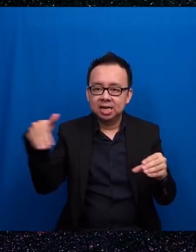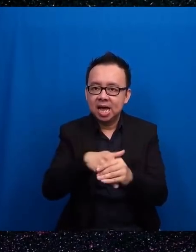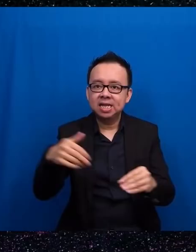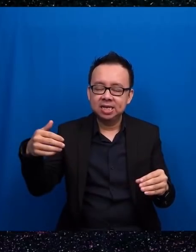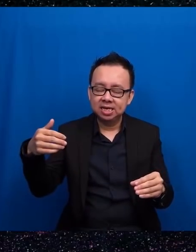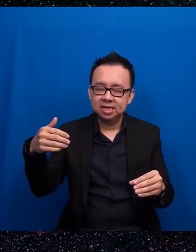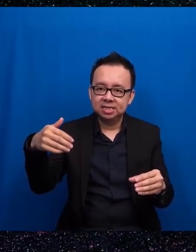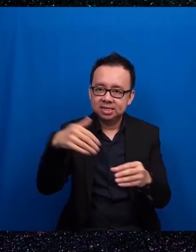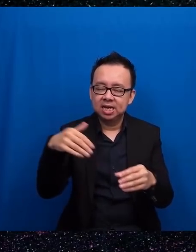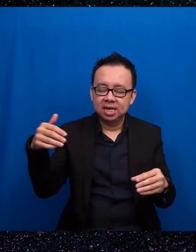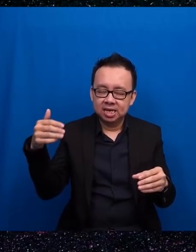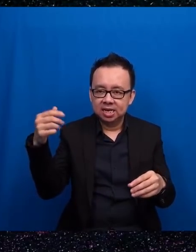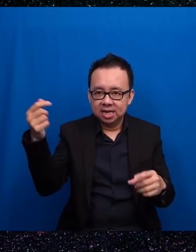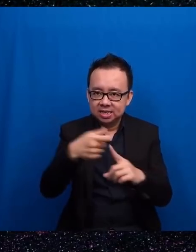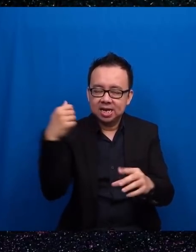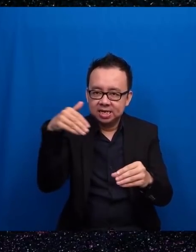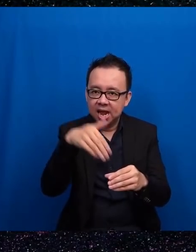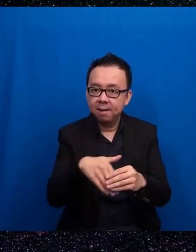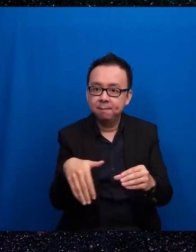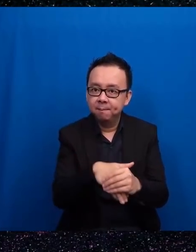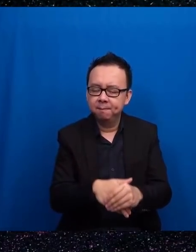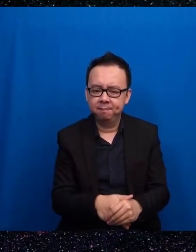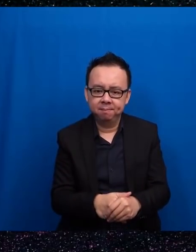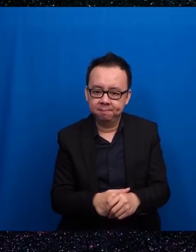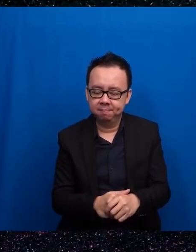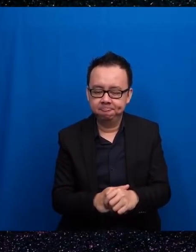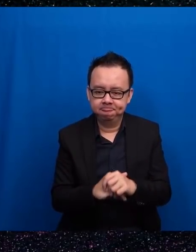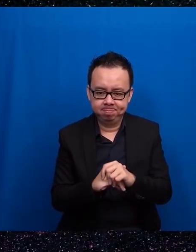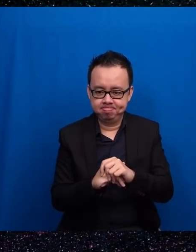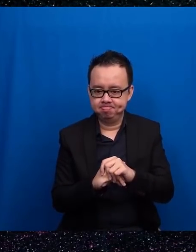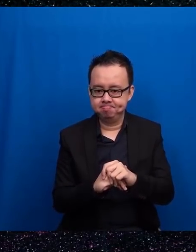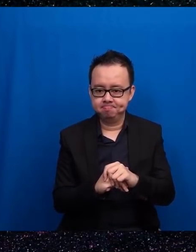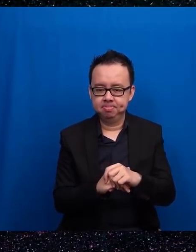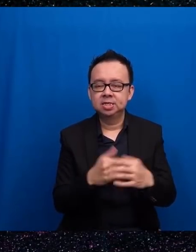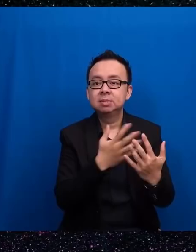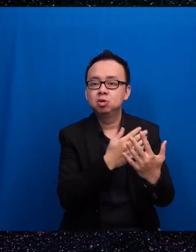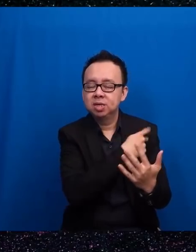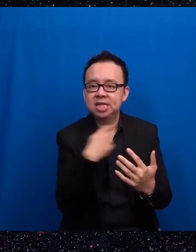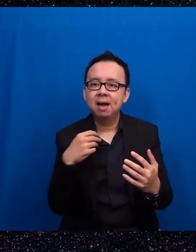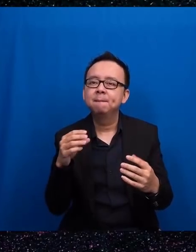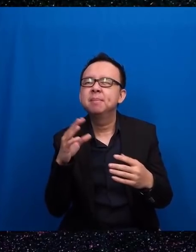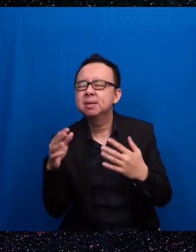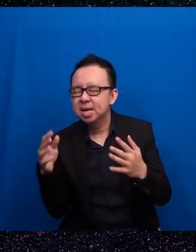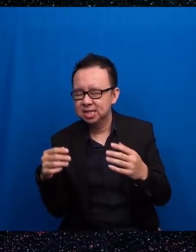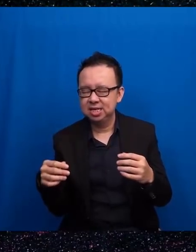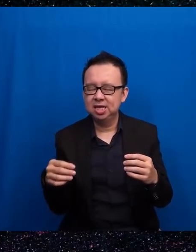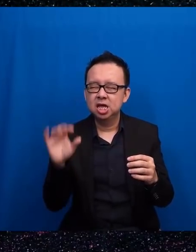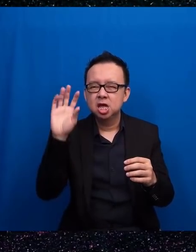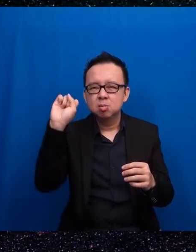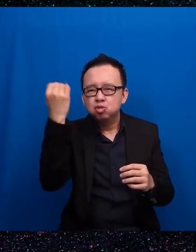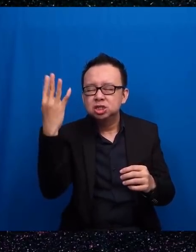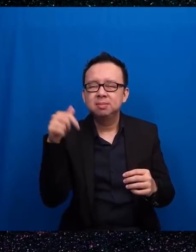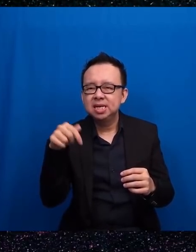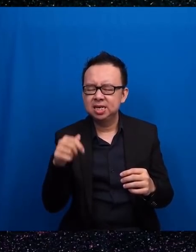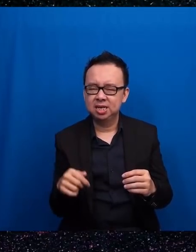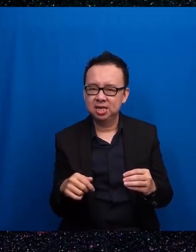hari kenikmatan. Sebelum kita mengalami musim seperti ini, segala sesuatu yang terjadi yang biasa itu